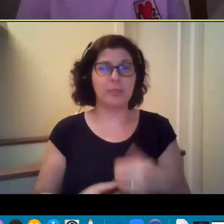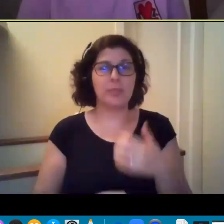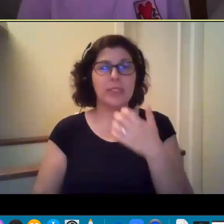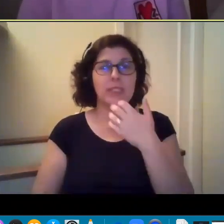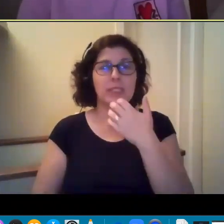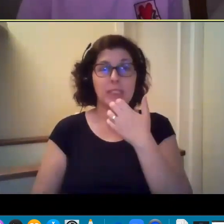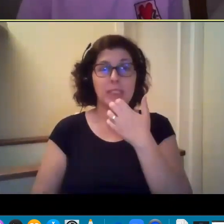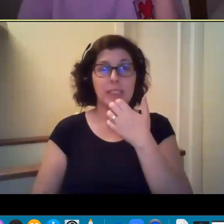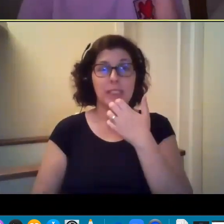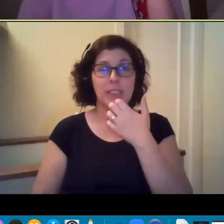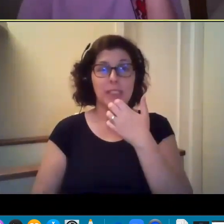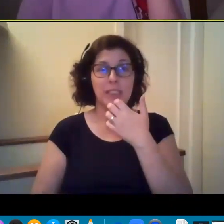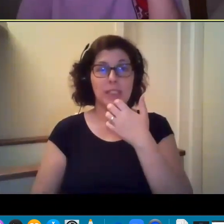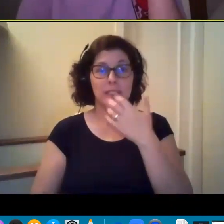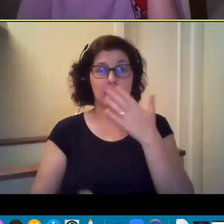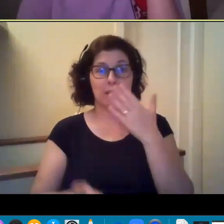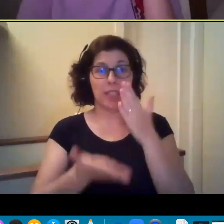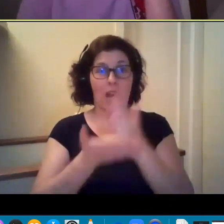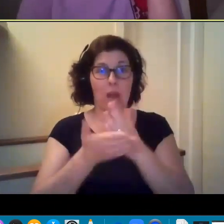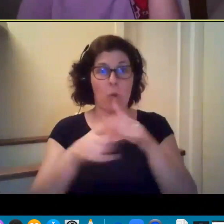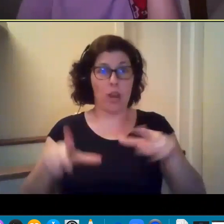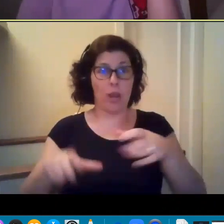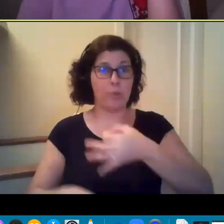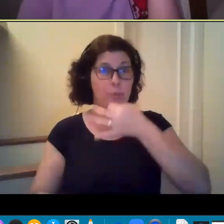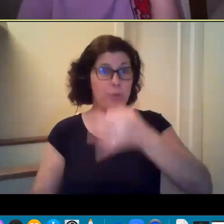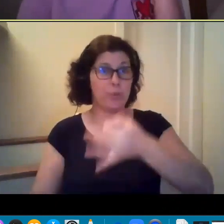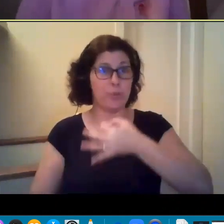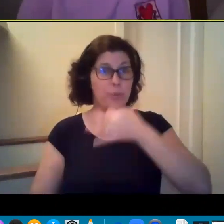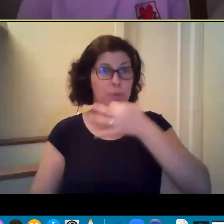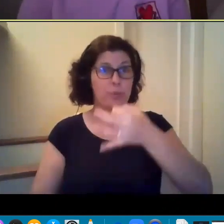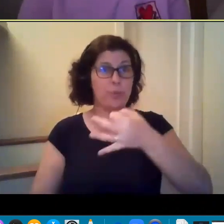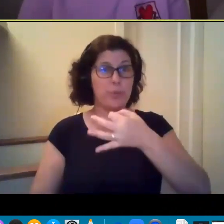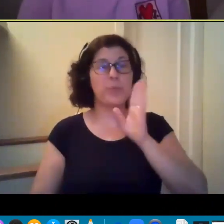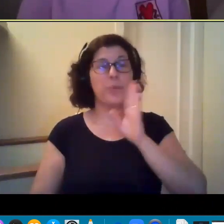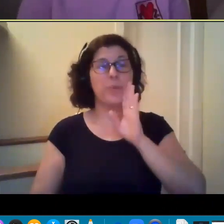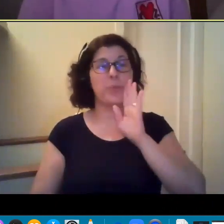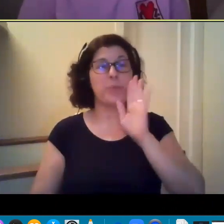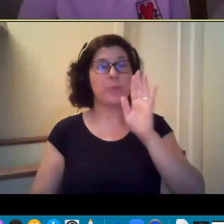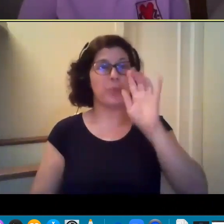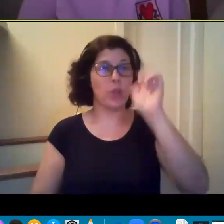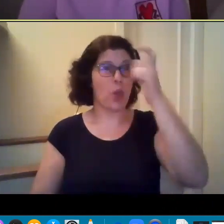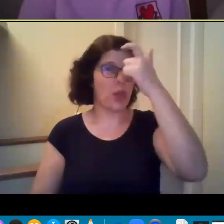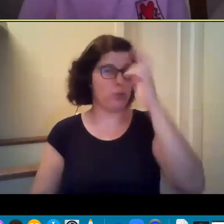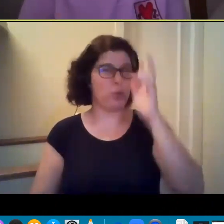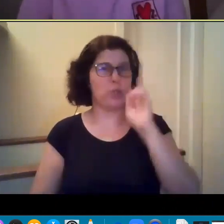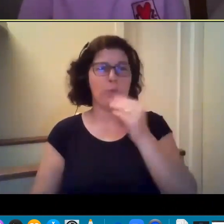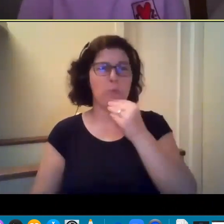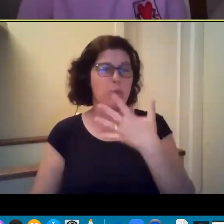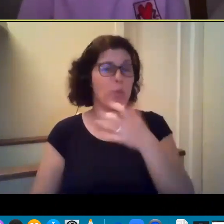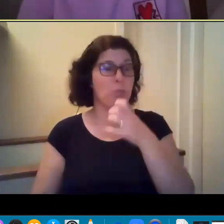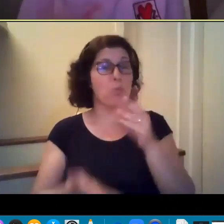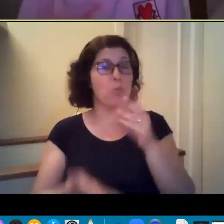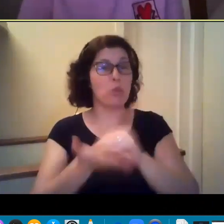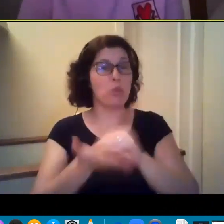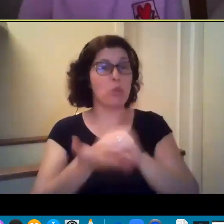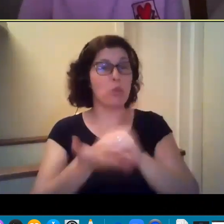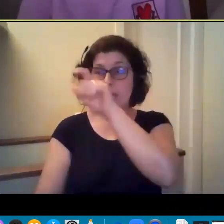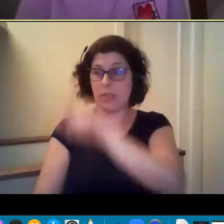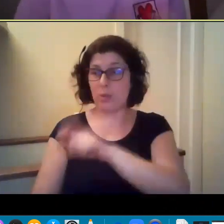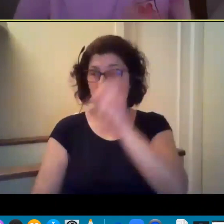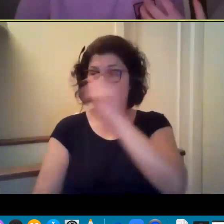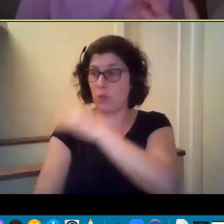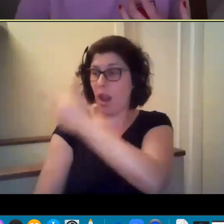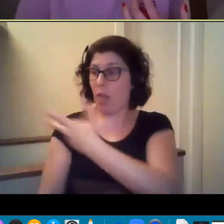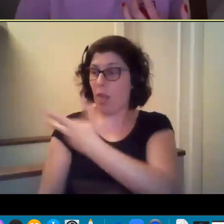la intervención en un aula estas concepciones de las que hablamos, porque muchas veces nos encontramos con un profesor que nos acompaña en la actividad, que